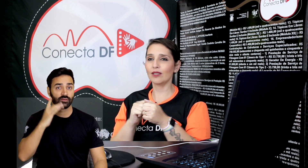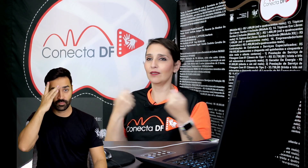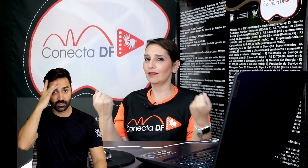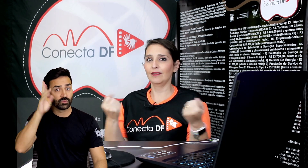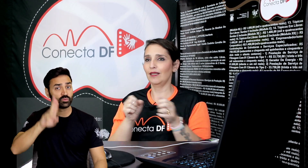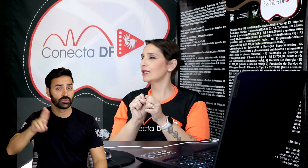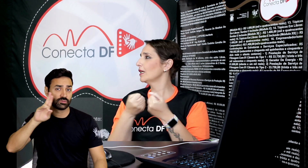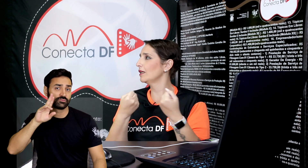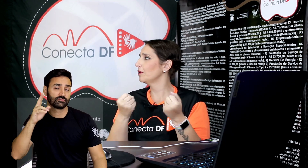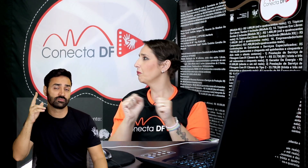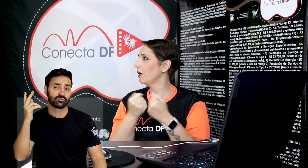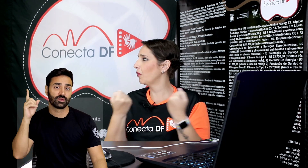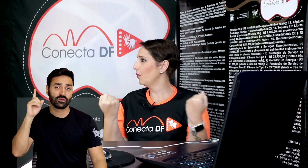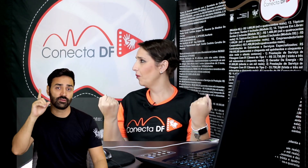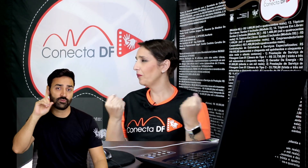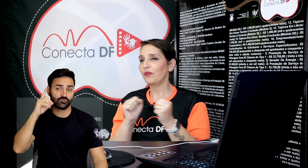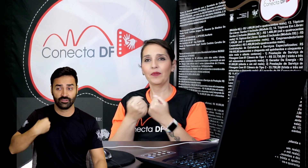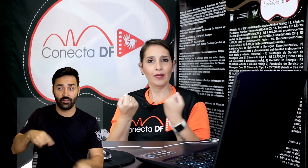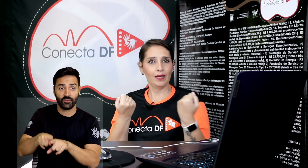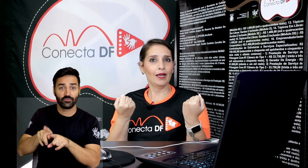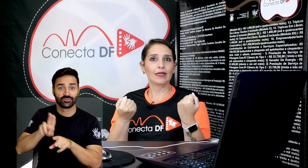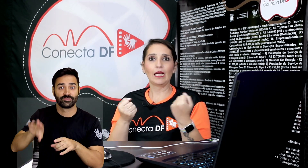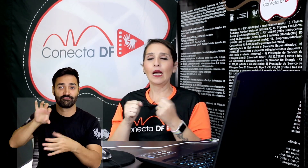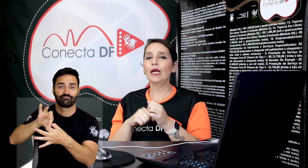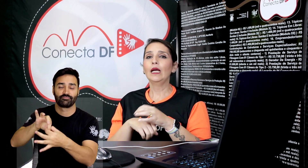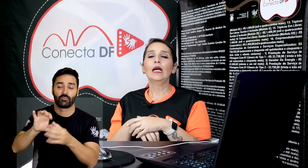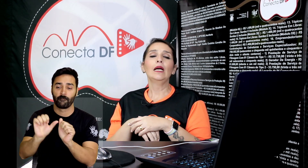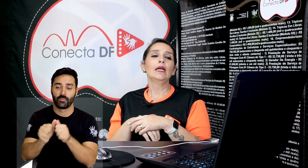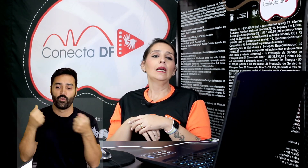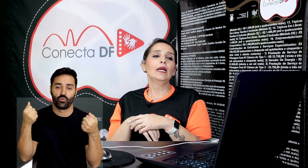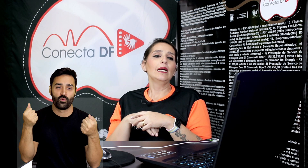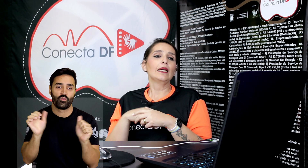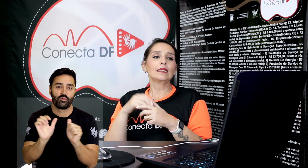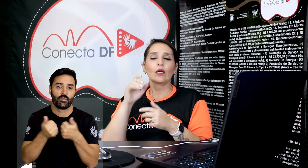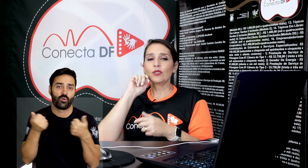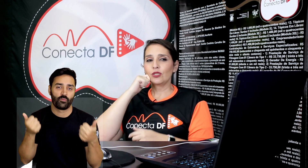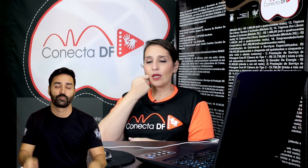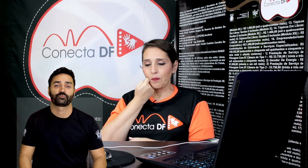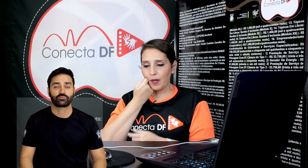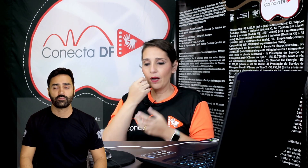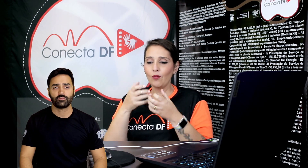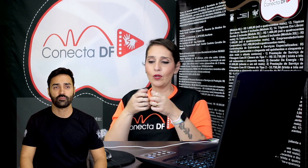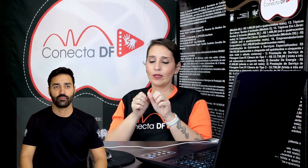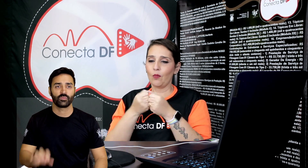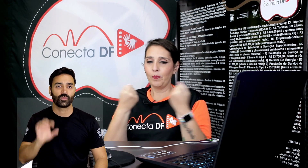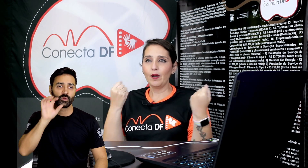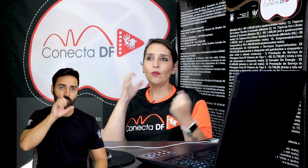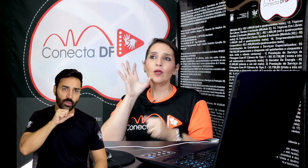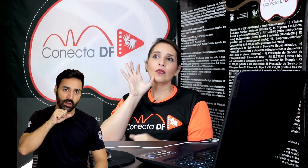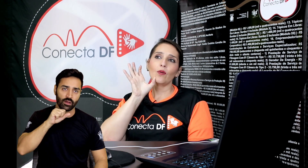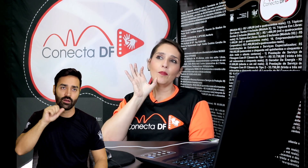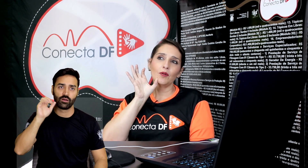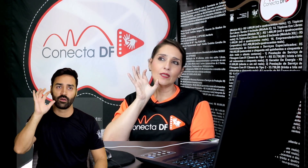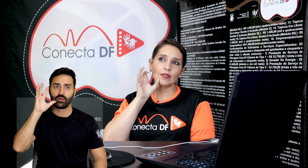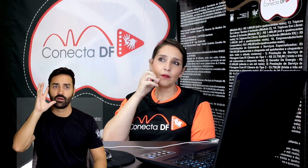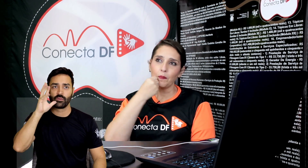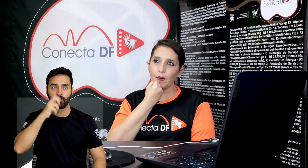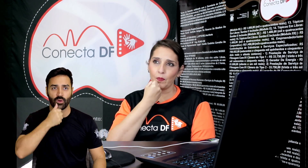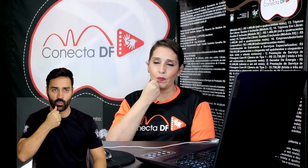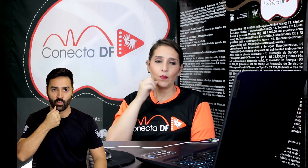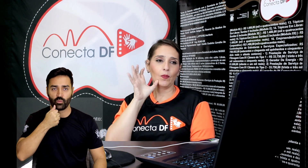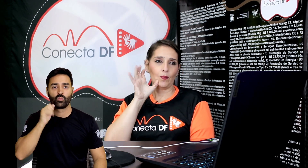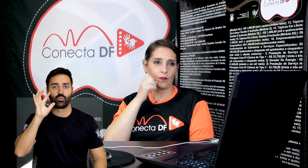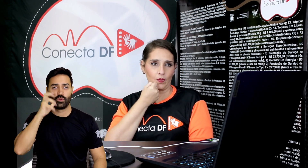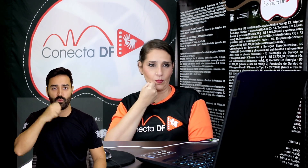dia a dia. Esse aqui, pão. Tá? Então a gente tem pão, ou então com a mão assim.